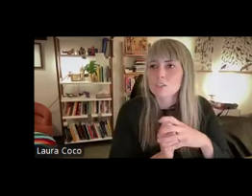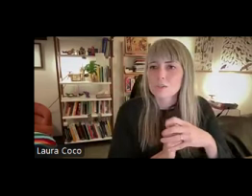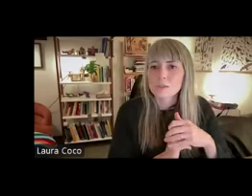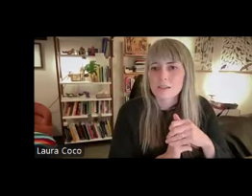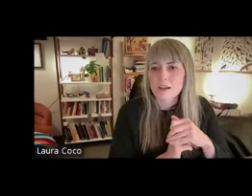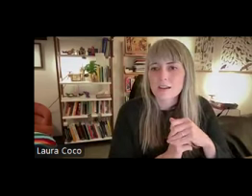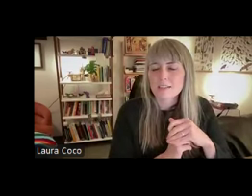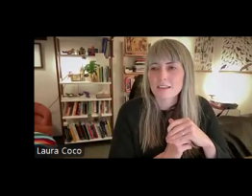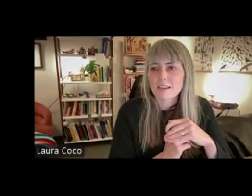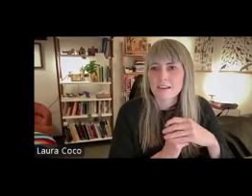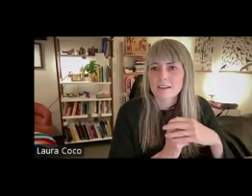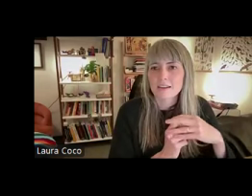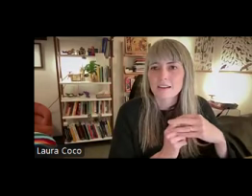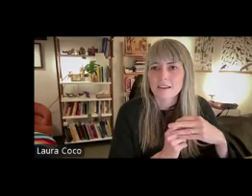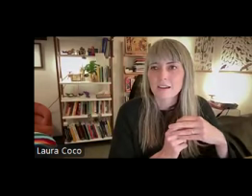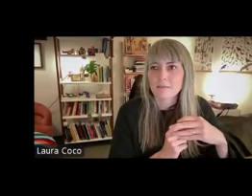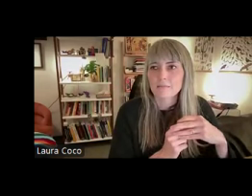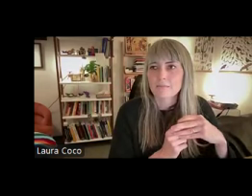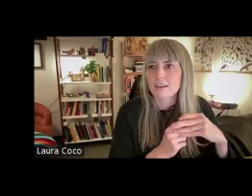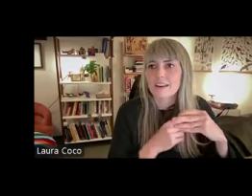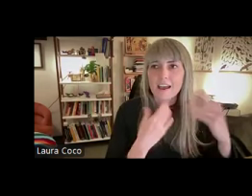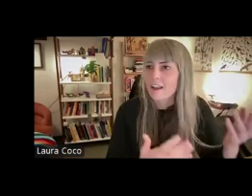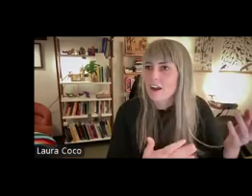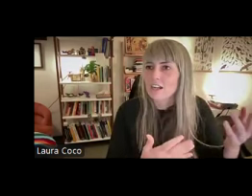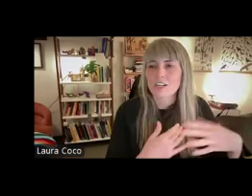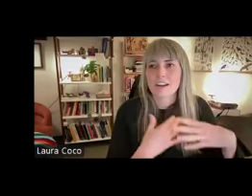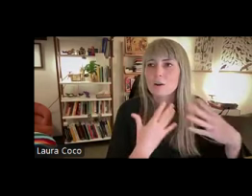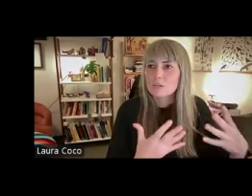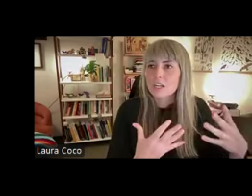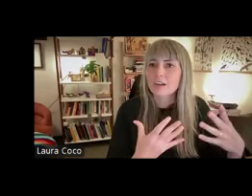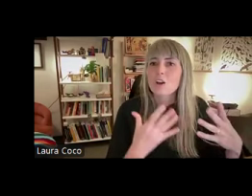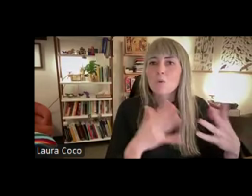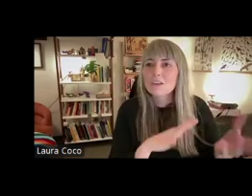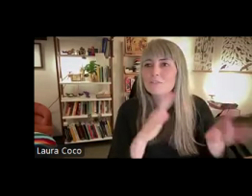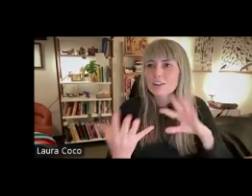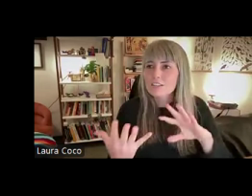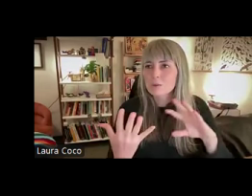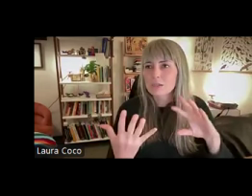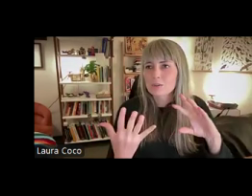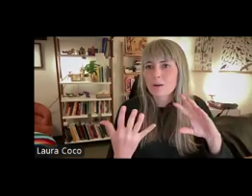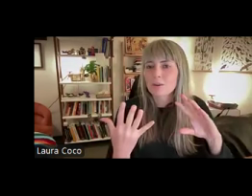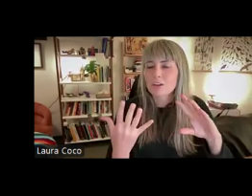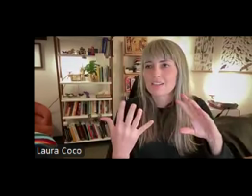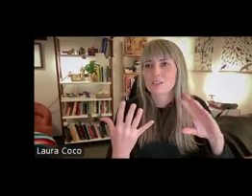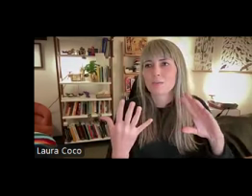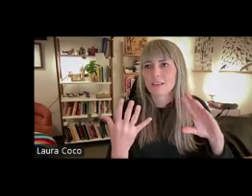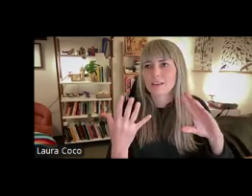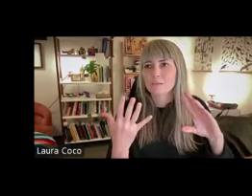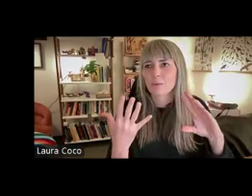Esto es lo que se conoce como un termómetro de ruido que se utiliza mucho en NIOSH, en